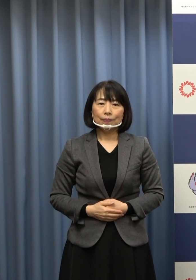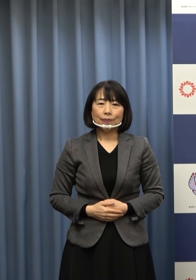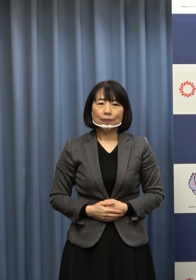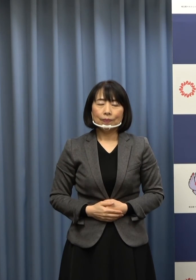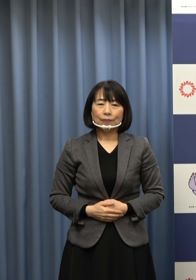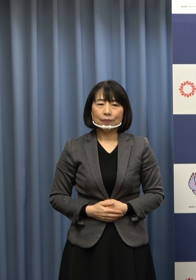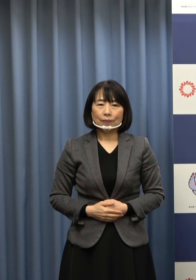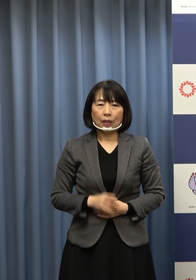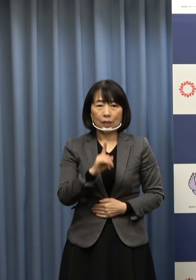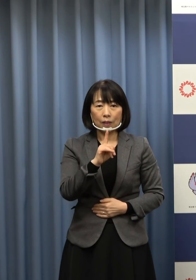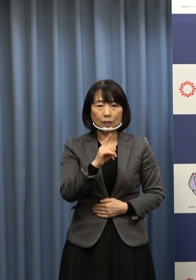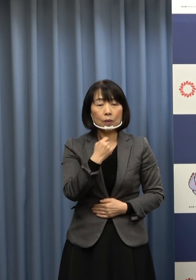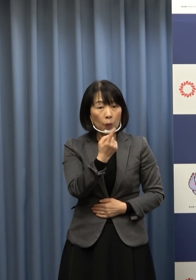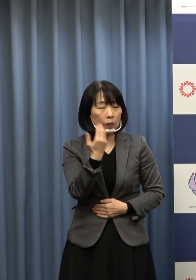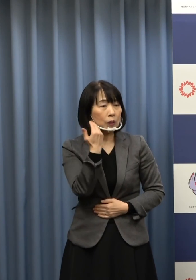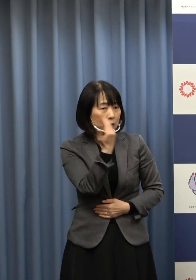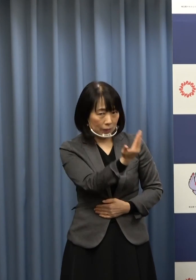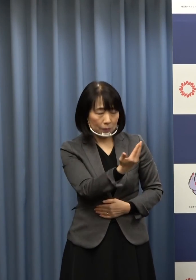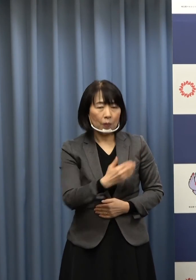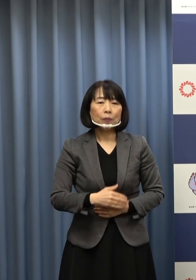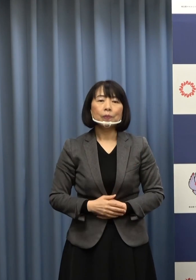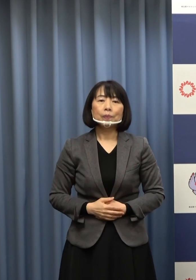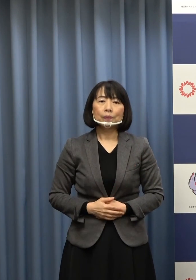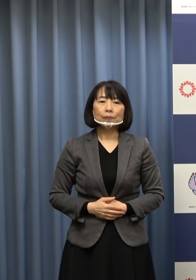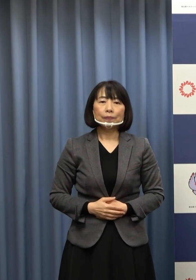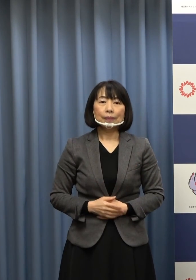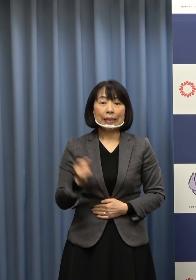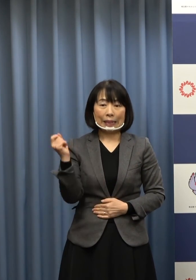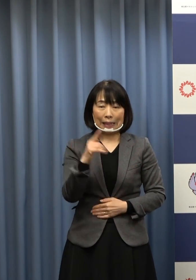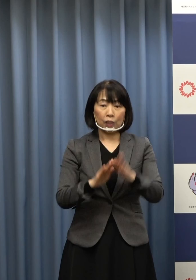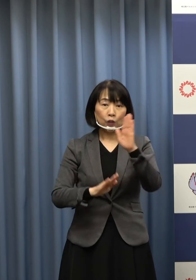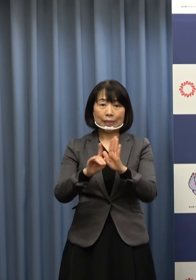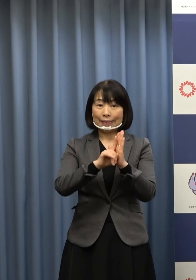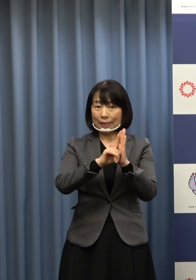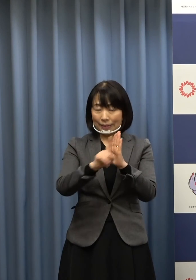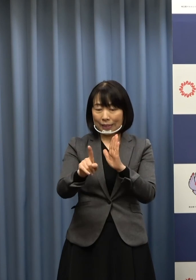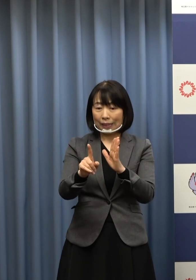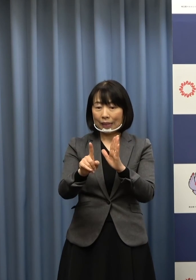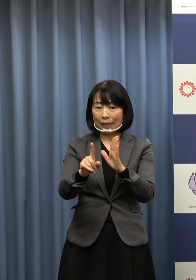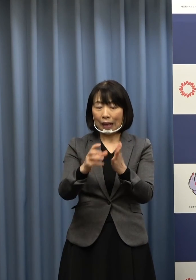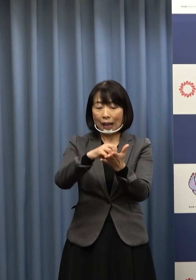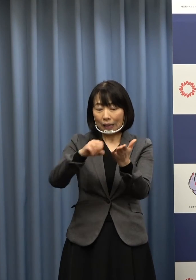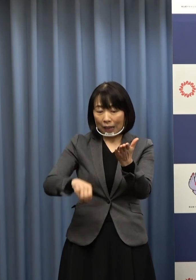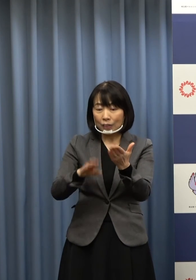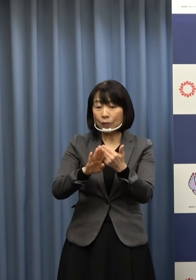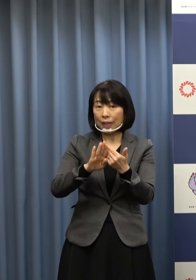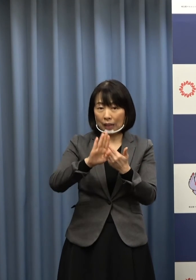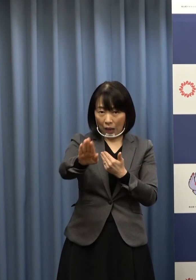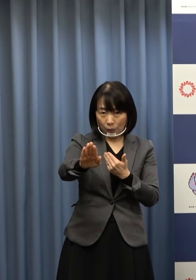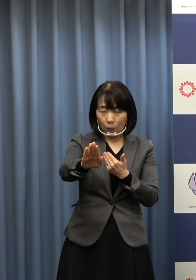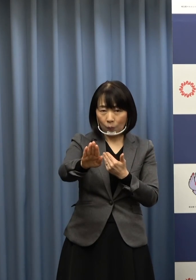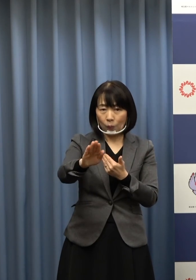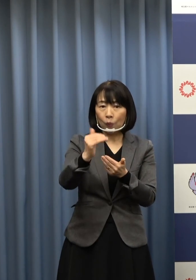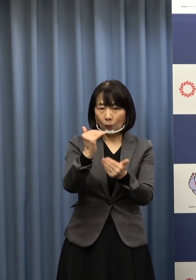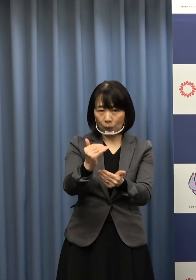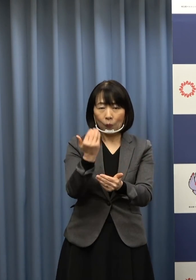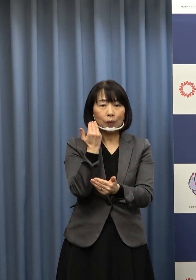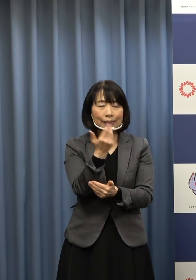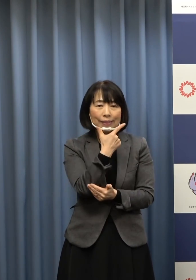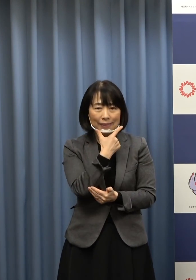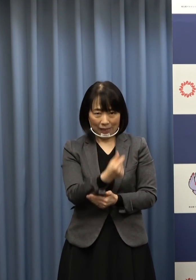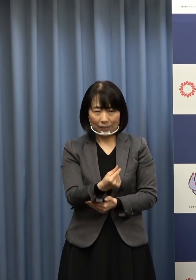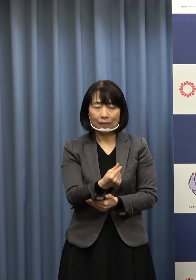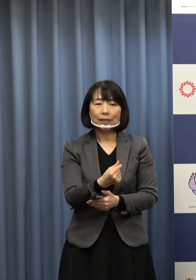あの最後にもう一つ、緊急事態宣言後の話なんですけれども、まあ、先ほどあの毎日さん